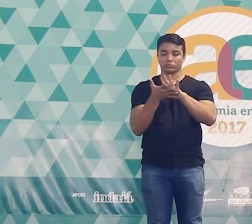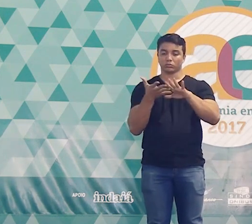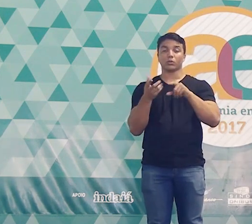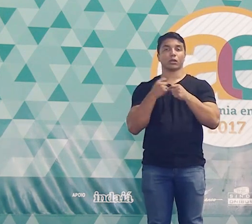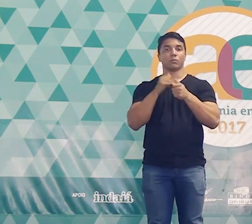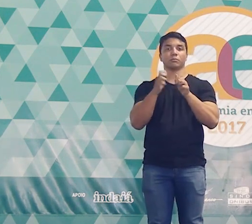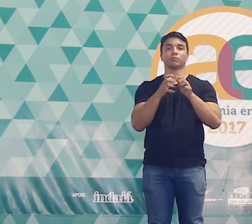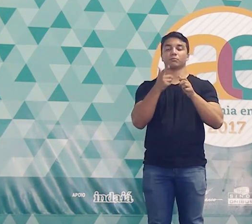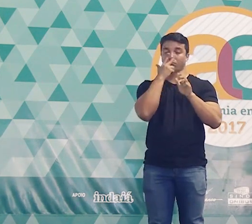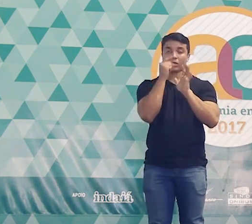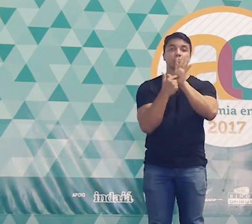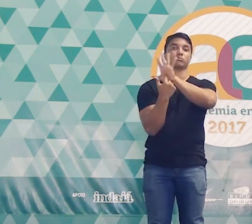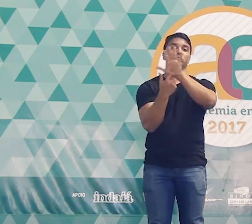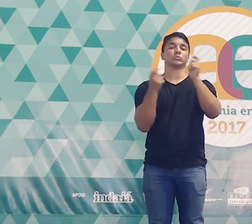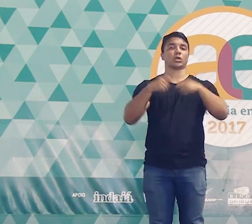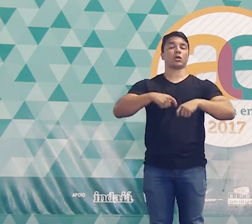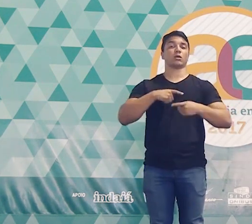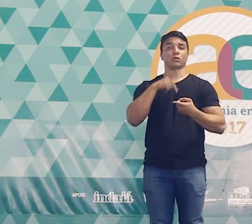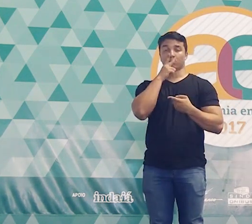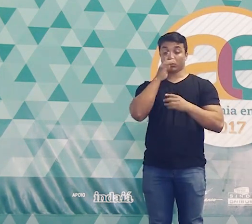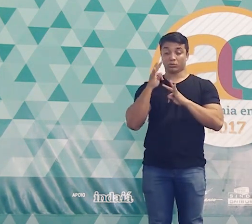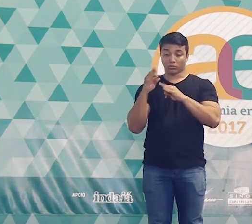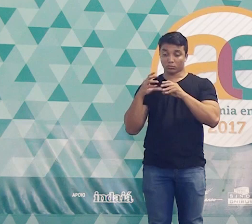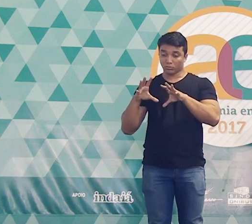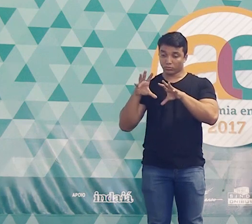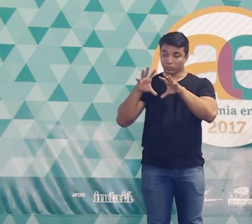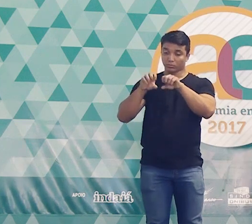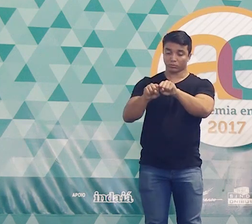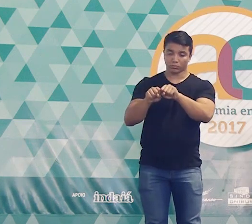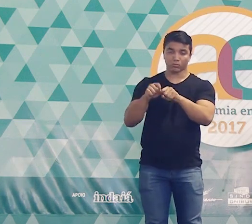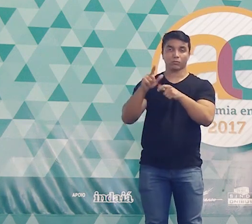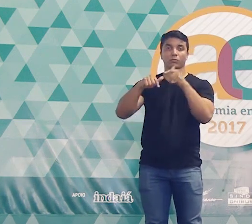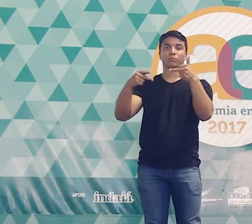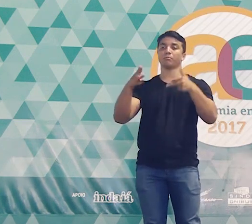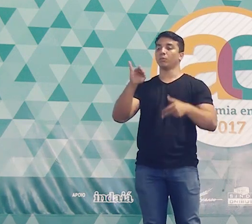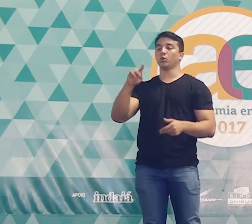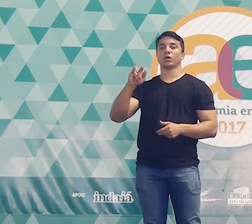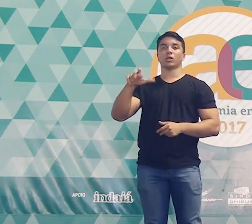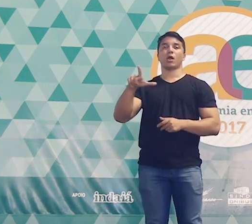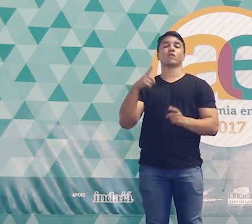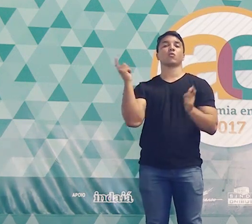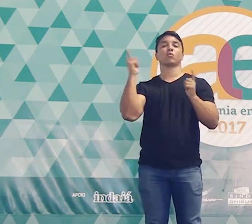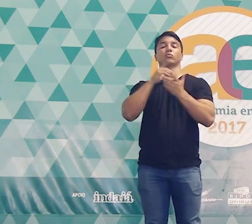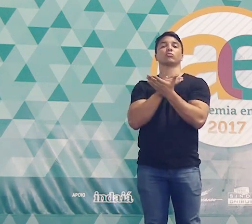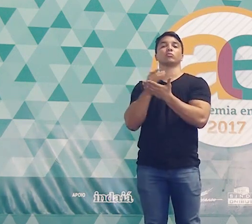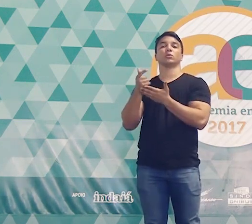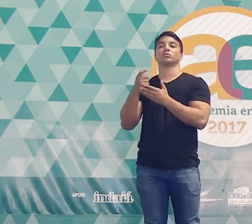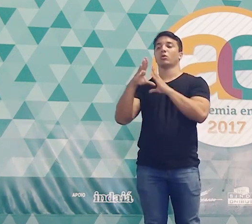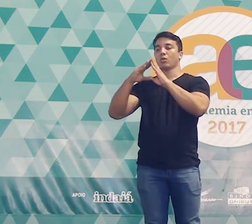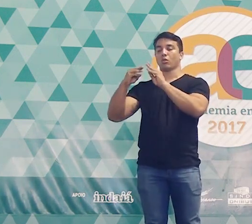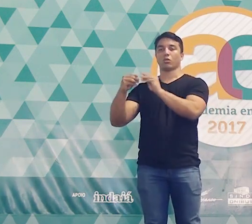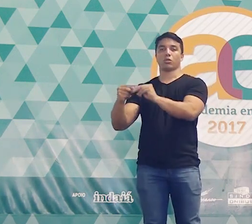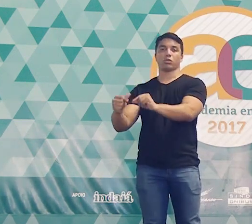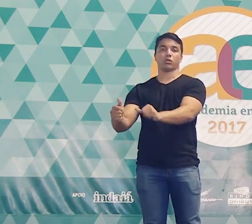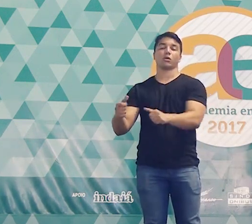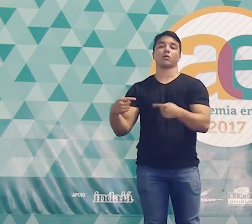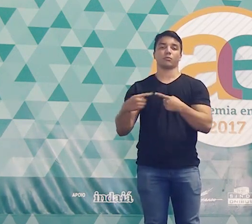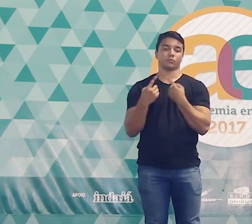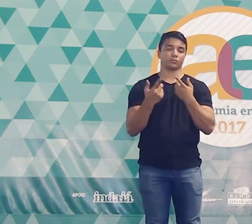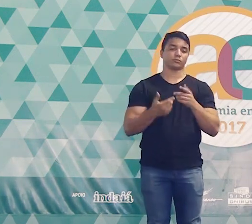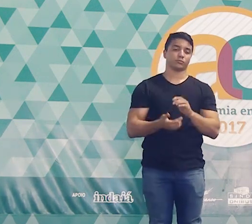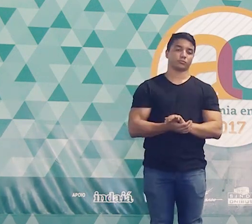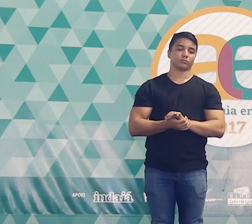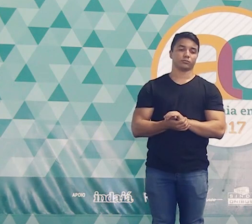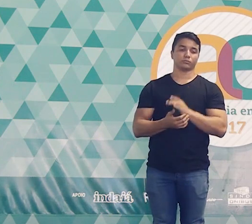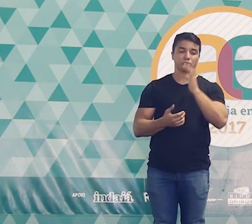ao ambiente. Então, essas bactérias acabam entrando em contato com um produto biodegradável e começa o processo de degradação. Isso é uma medida